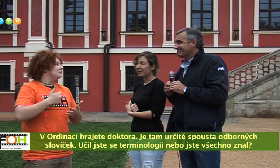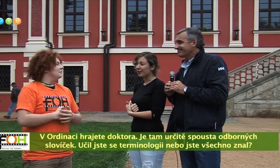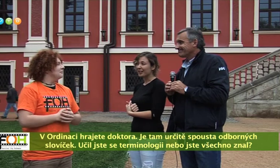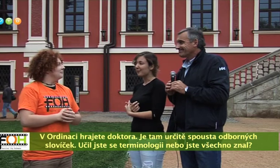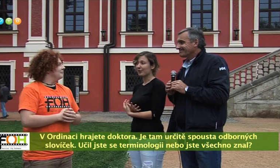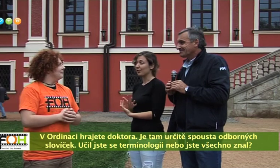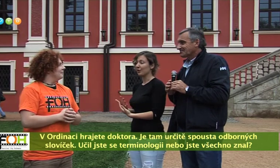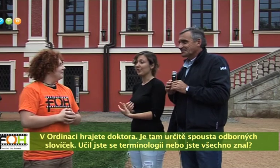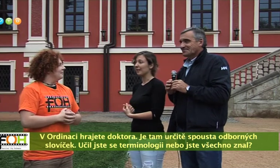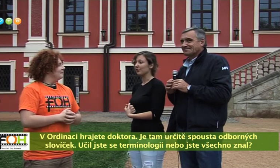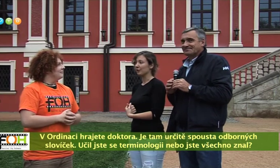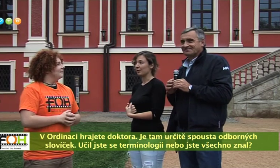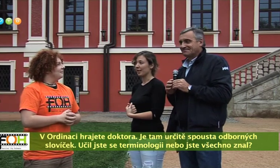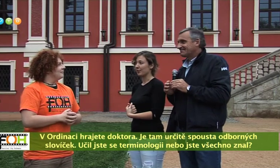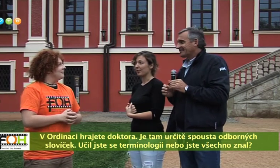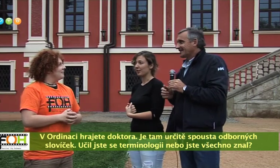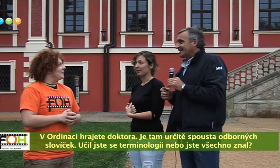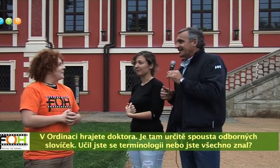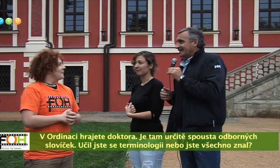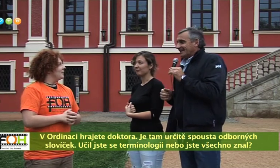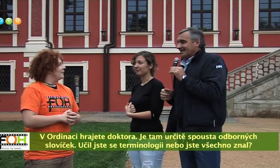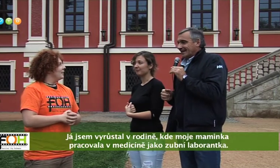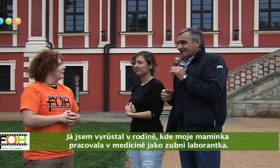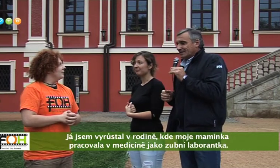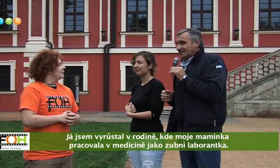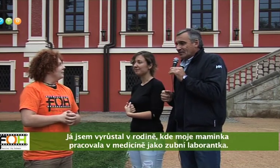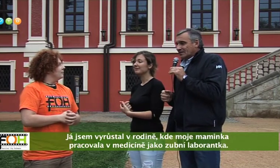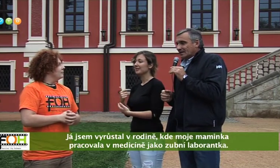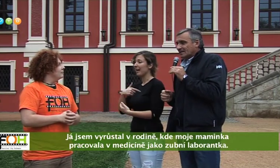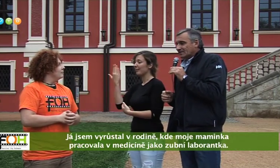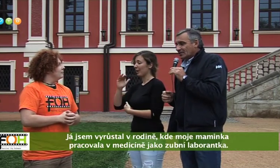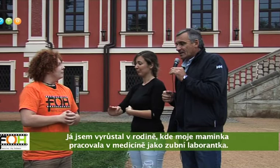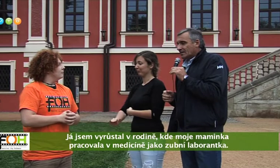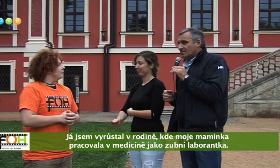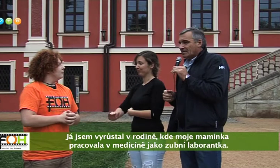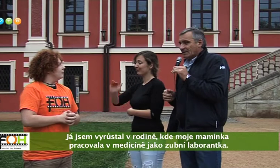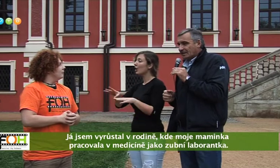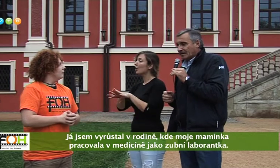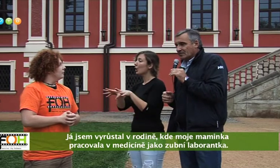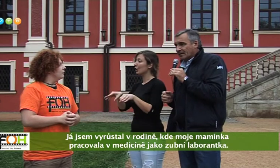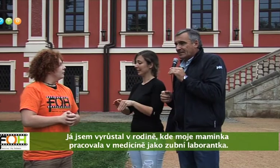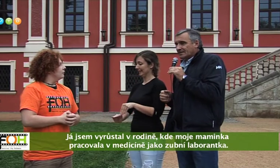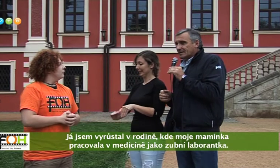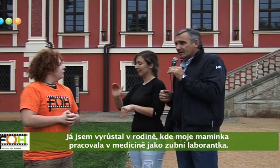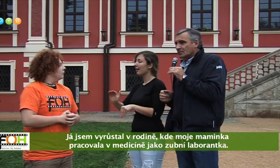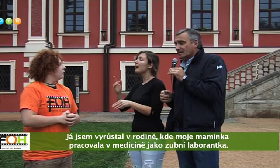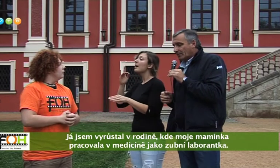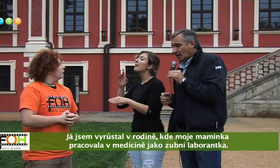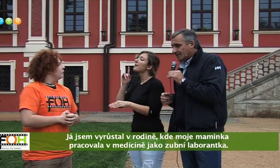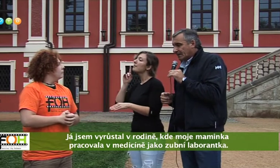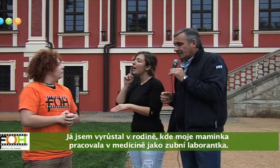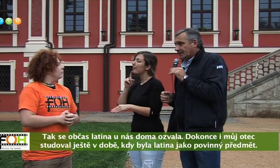se terminologii, nebo jste to všechno znal, to doktorské prostředí? Já jsem sice vyrůstal v rodině, kdy moje maminka pracovala v medicíně jako